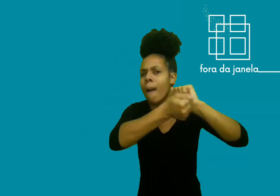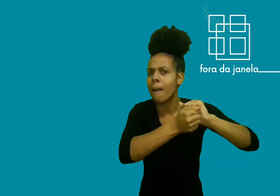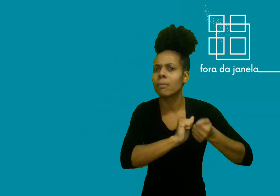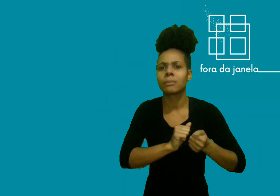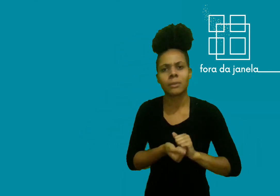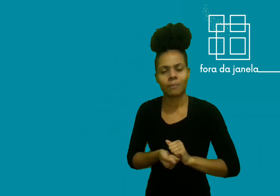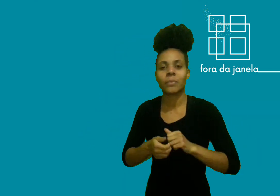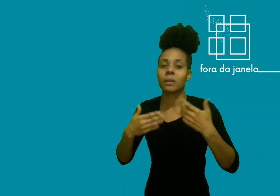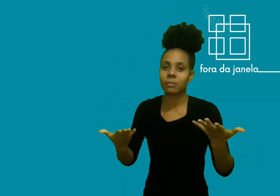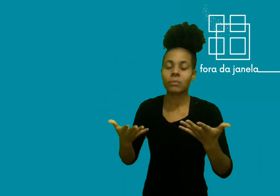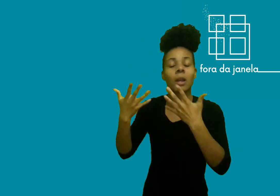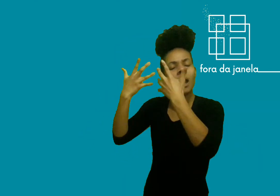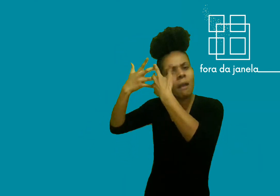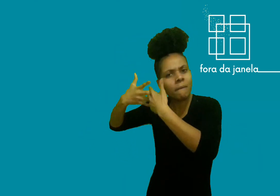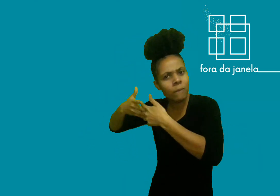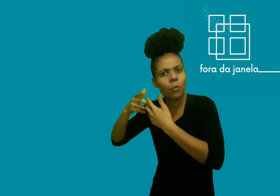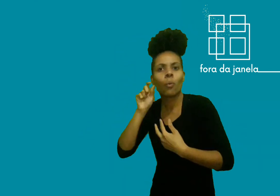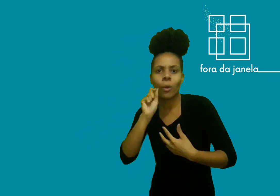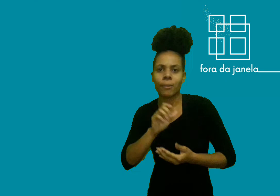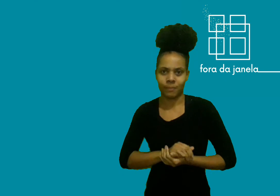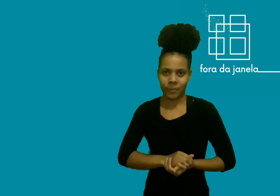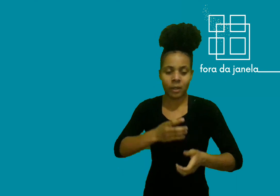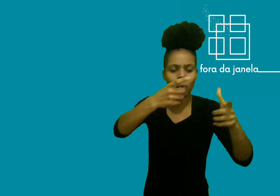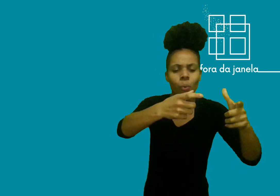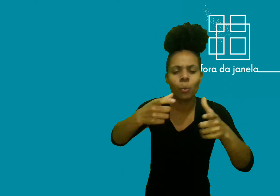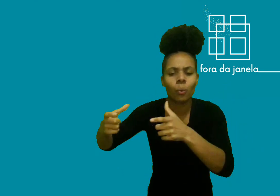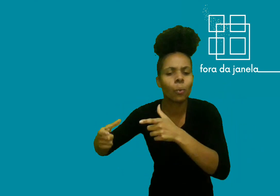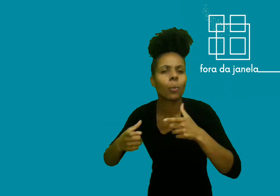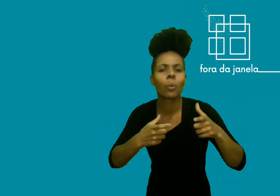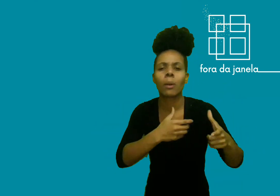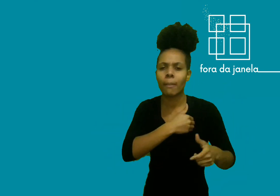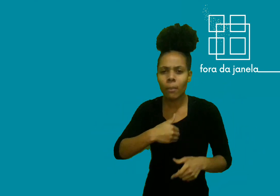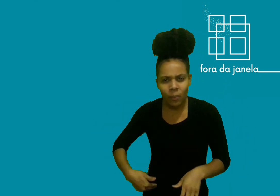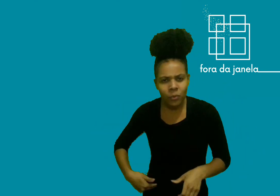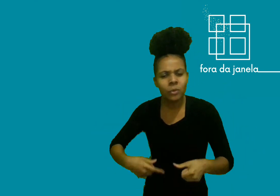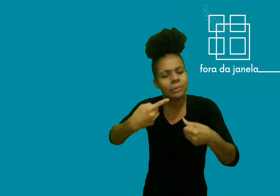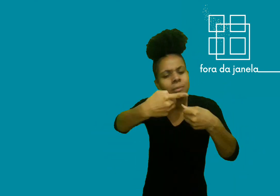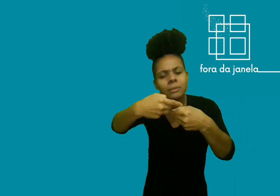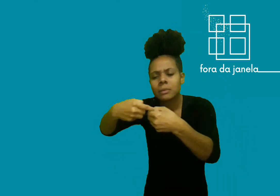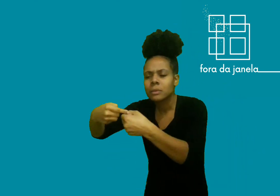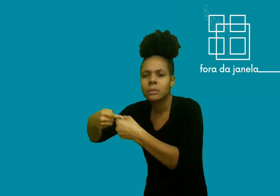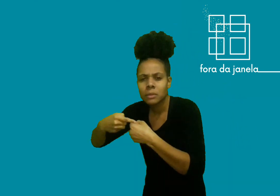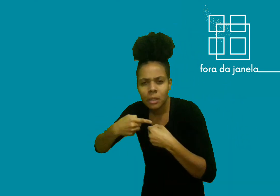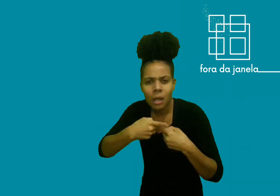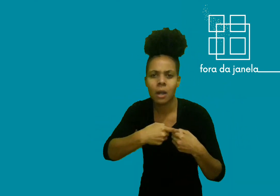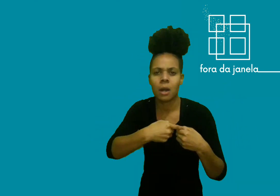necessidades especiais. E é a gente meio que consertando a sociedade para atender as diversas pessoas. Porque se a gente for parar